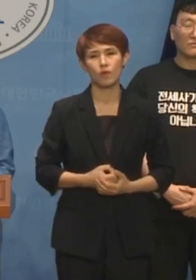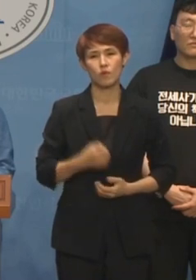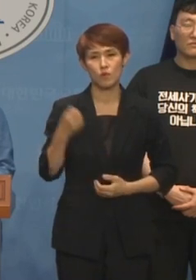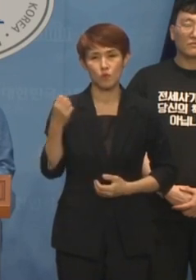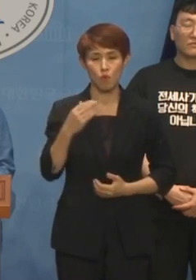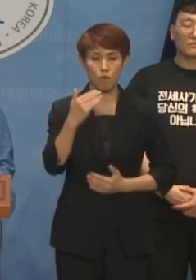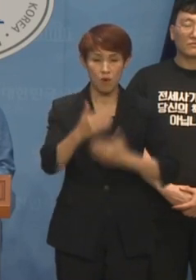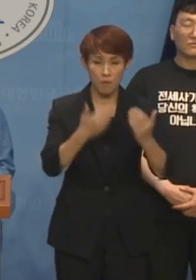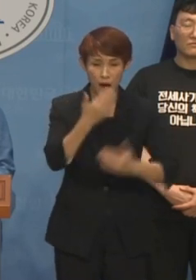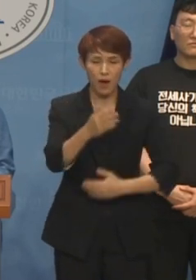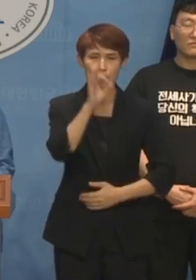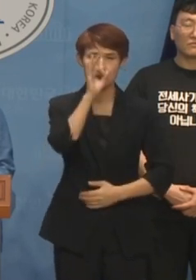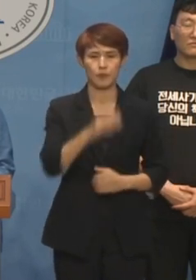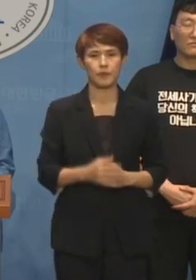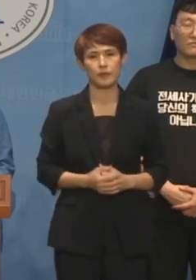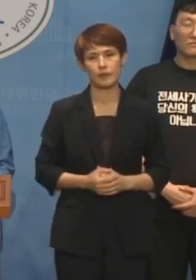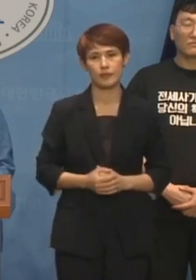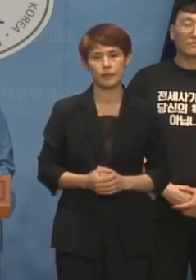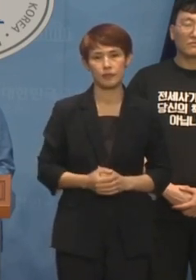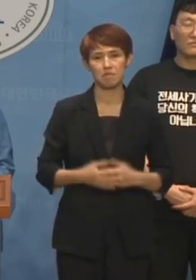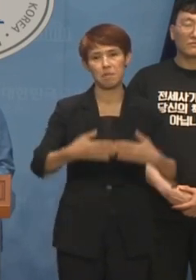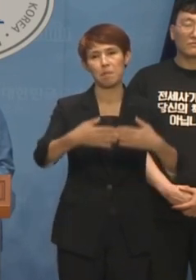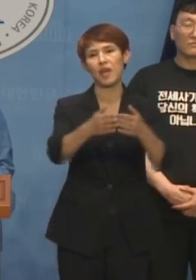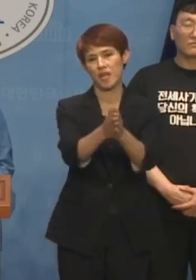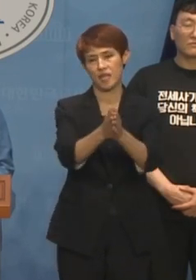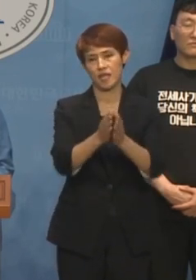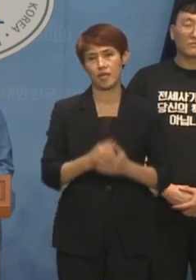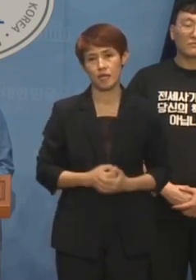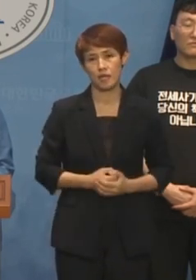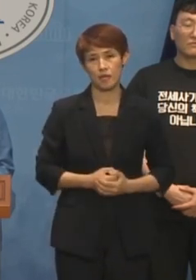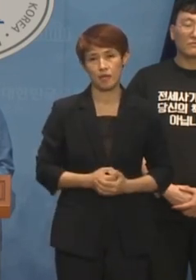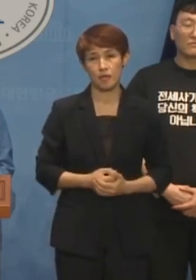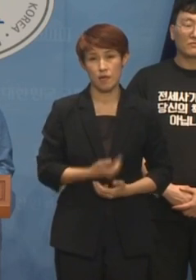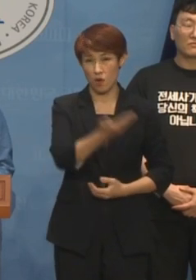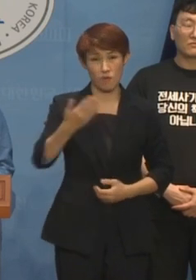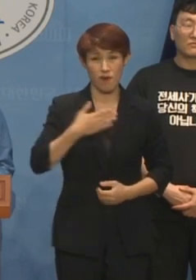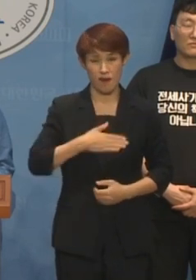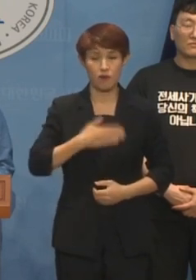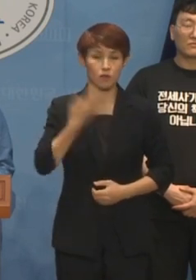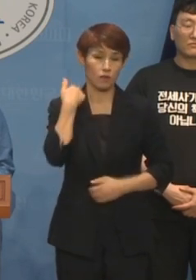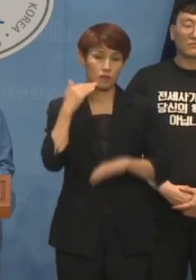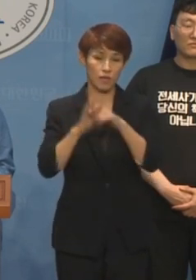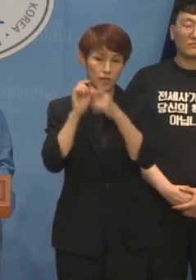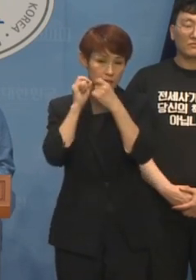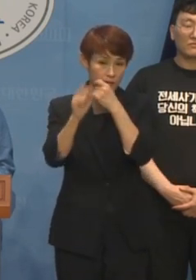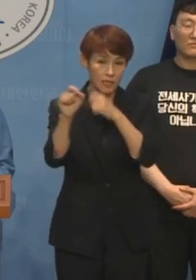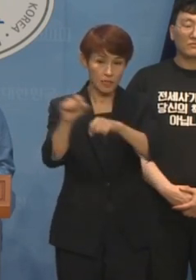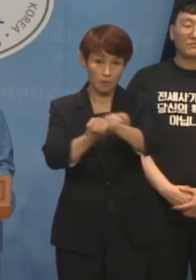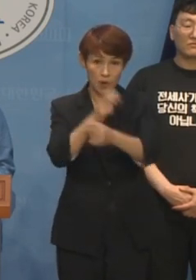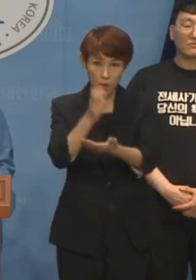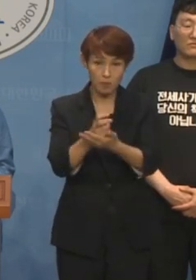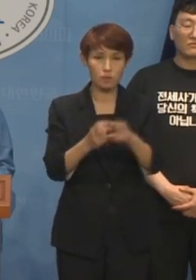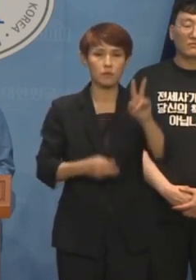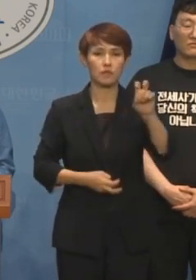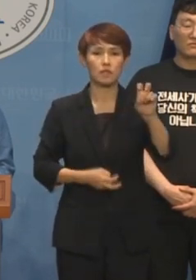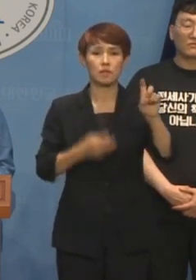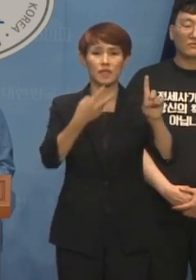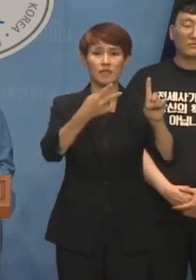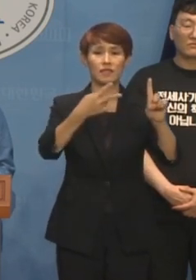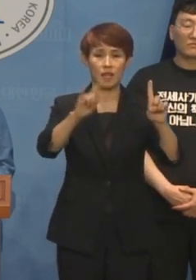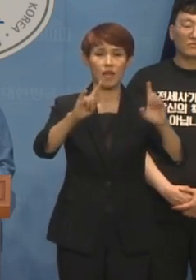없는 상황이 됩니다. 그래서 바로 폐기가 됩니다. 잘 아시다시피 전세사기 특별법은 21대 국회